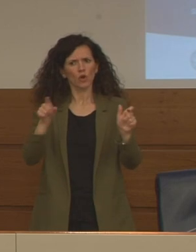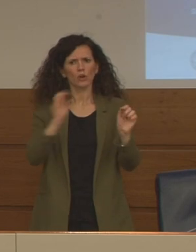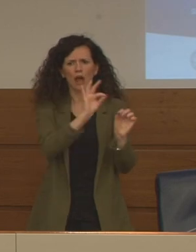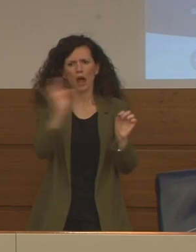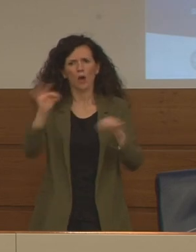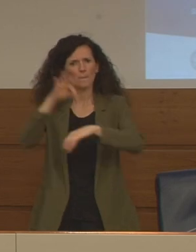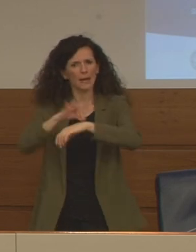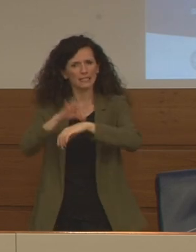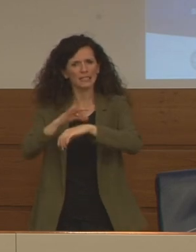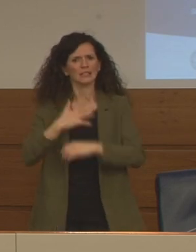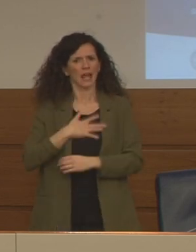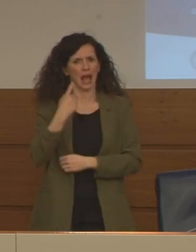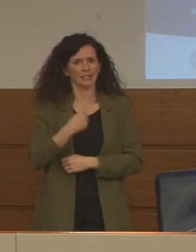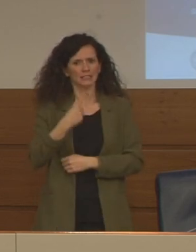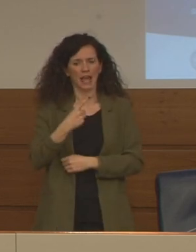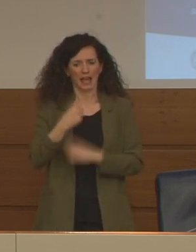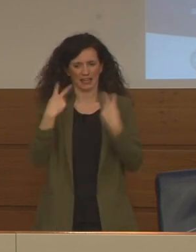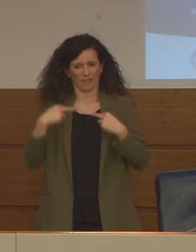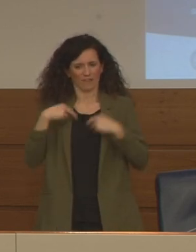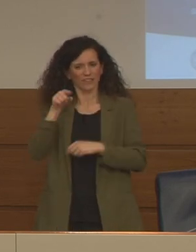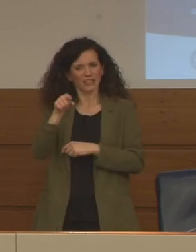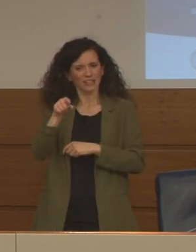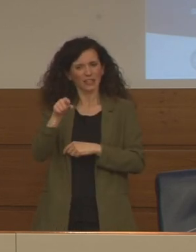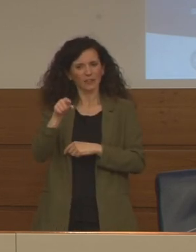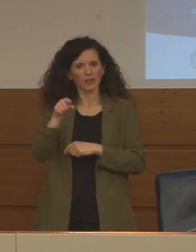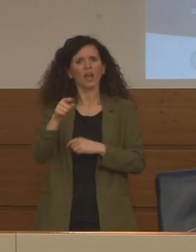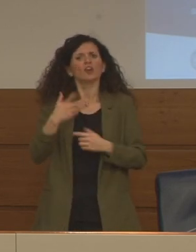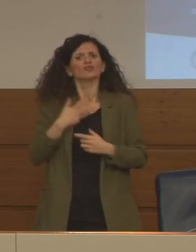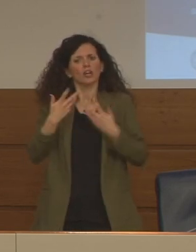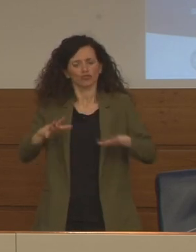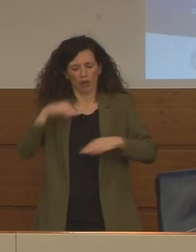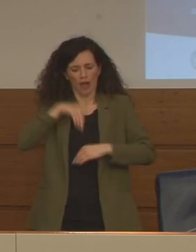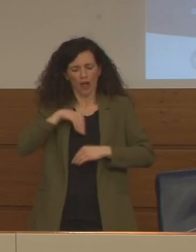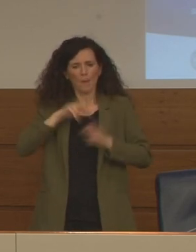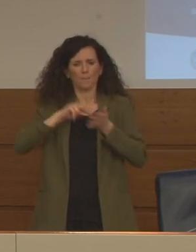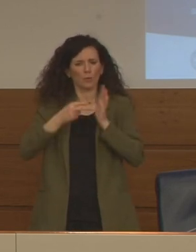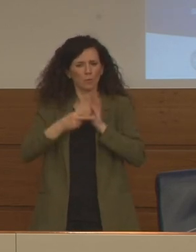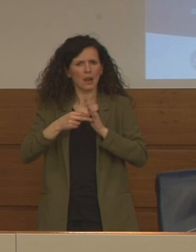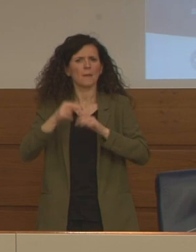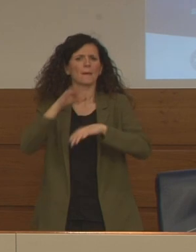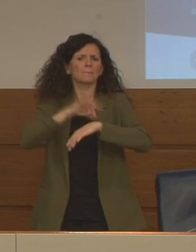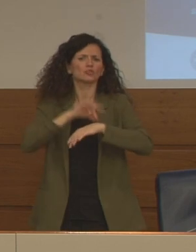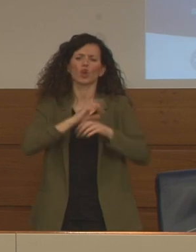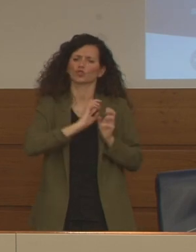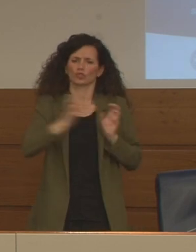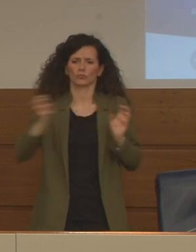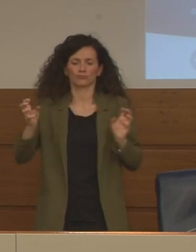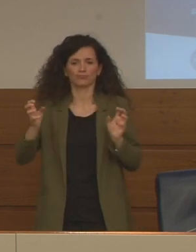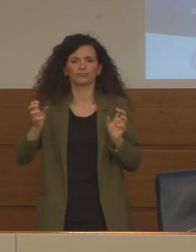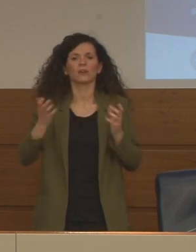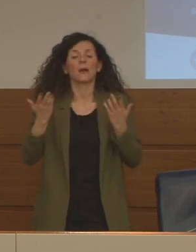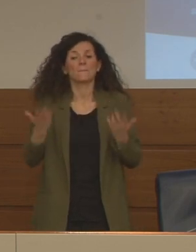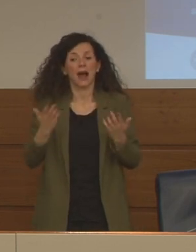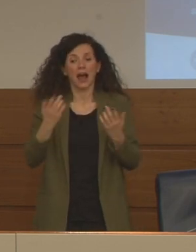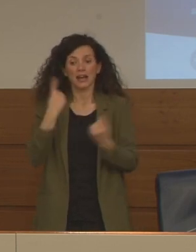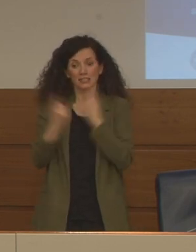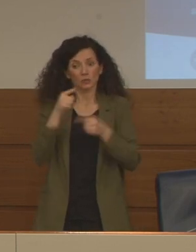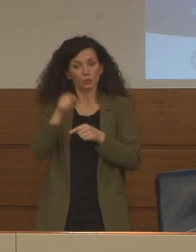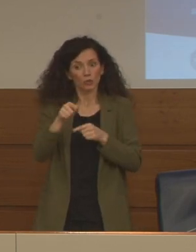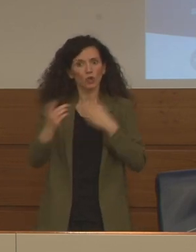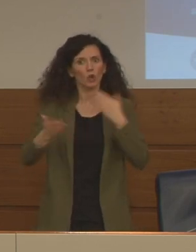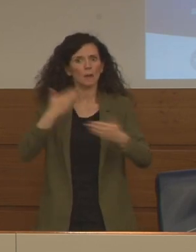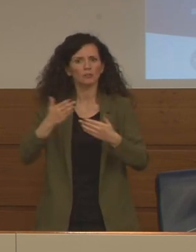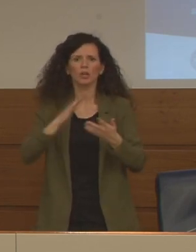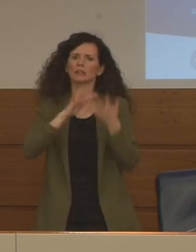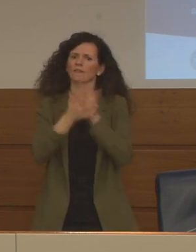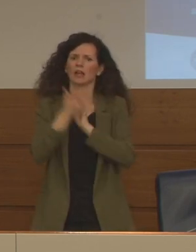persone che anziane che vivevano con più patologie ma che in questa situazione purtroppo diventa un elemento di